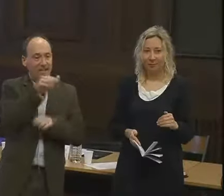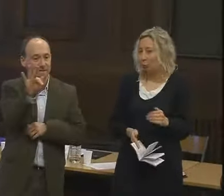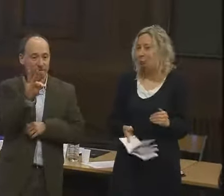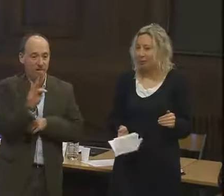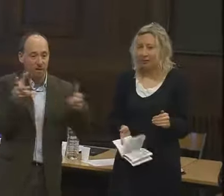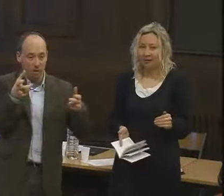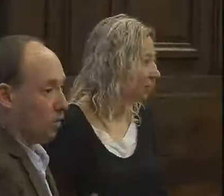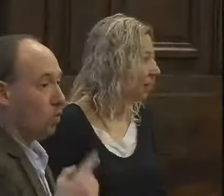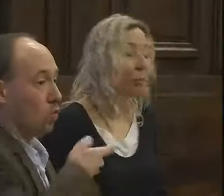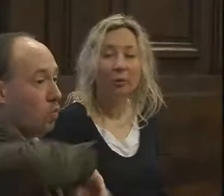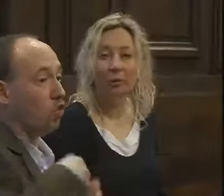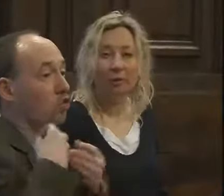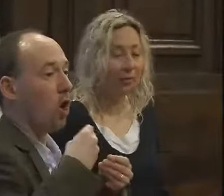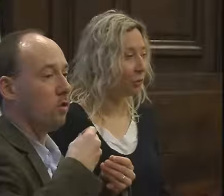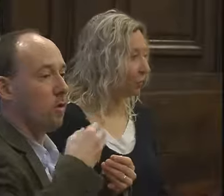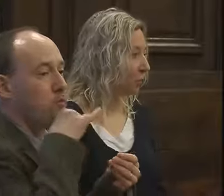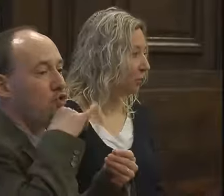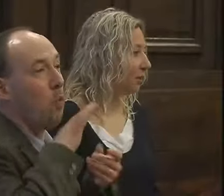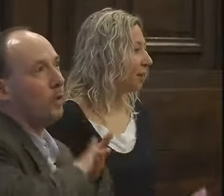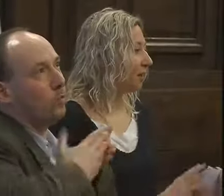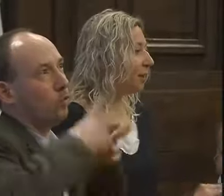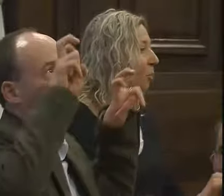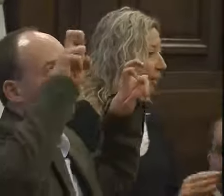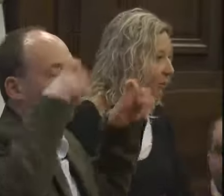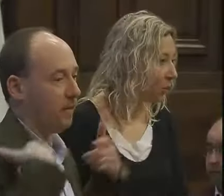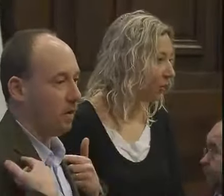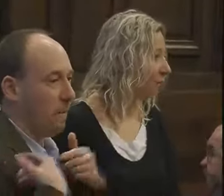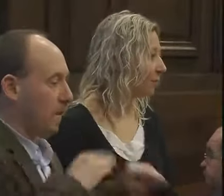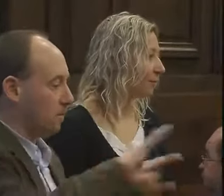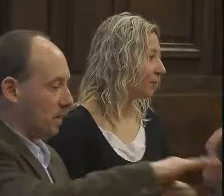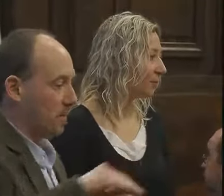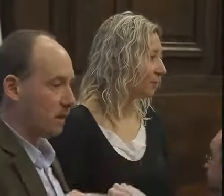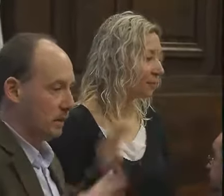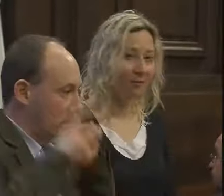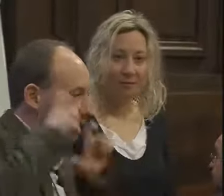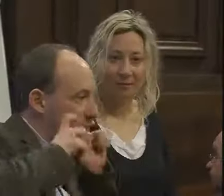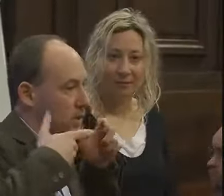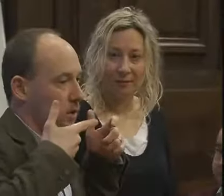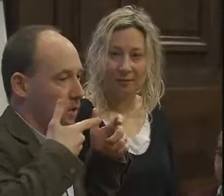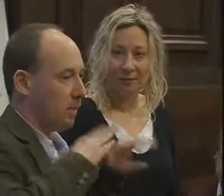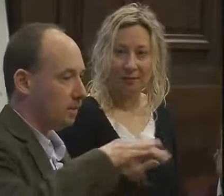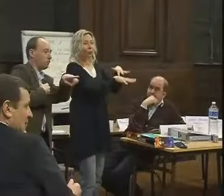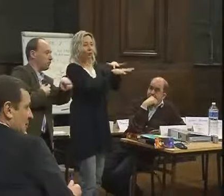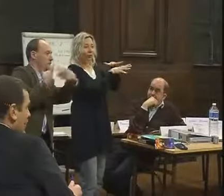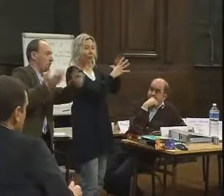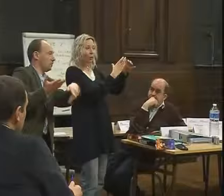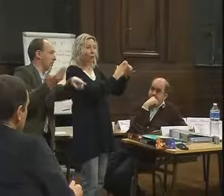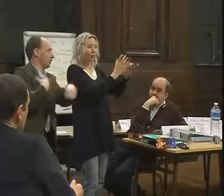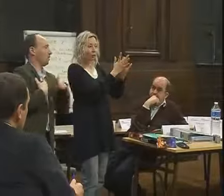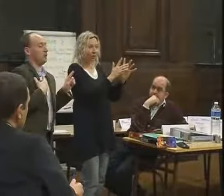lecture. Plusieurs ne savent pas lire. L'objectif est de proposer à la communauté sourde un premier accès à la Bible, grâce à la